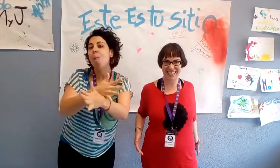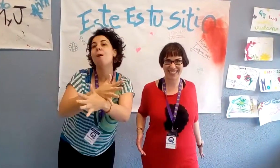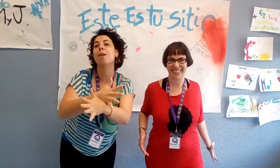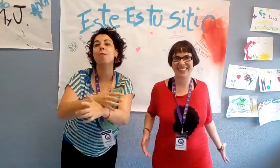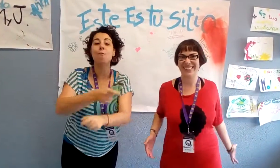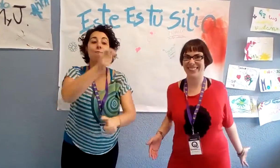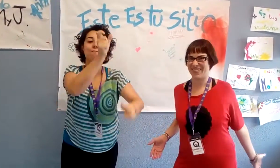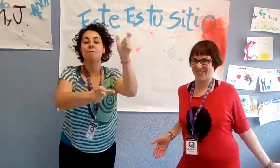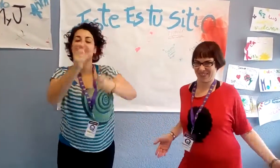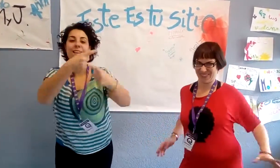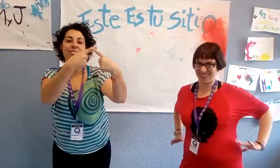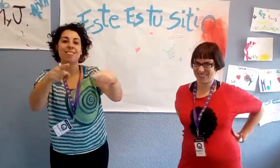diversidades.